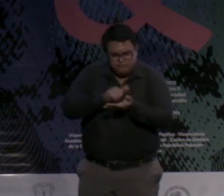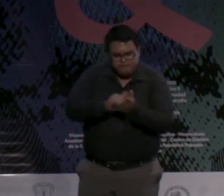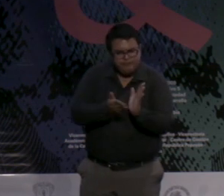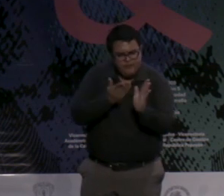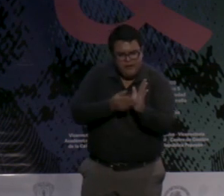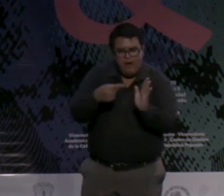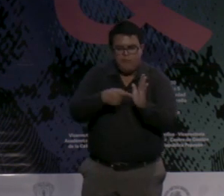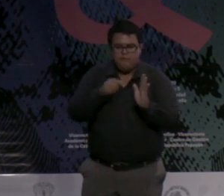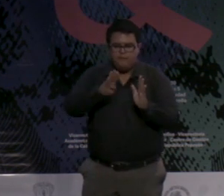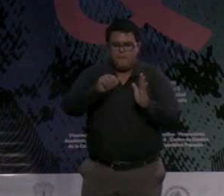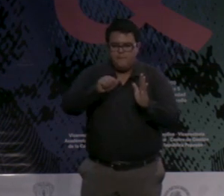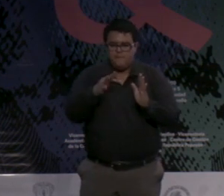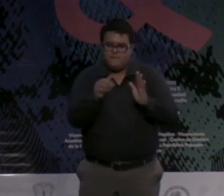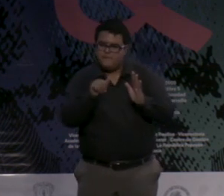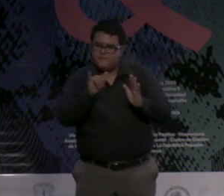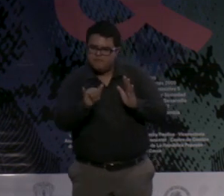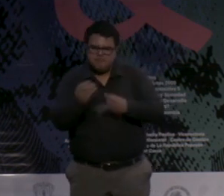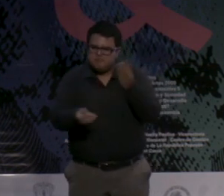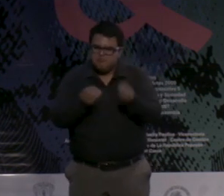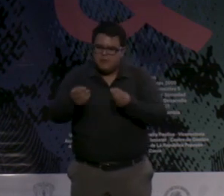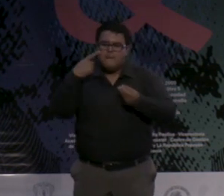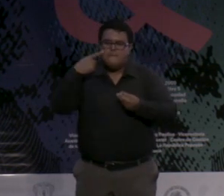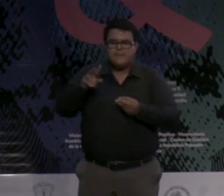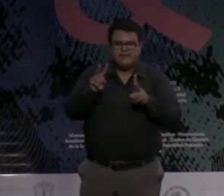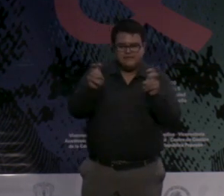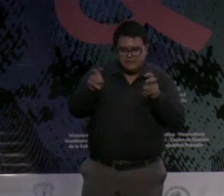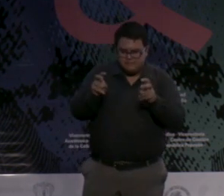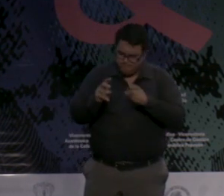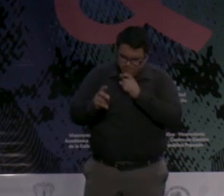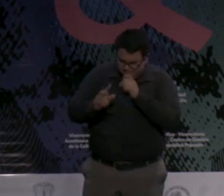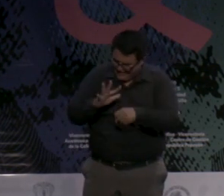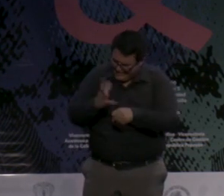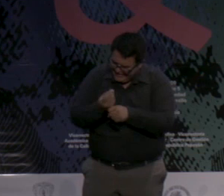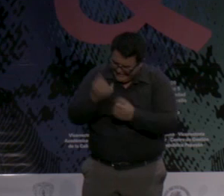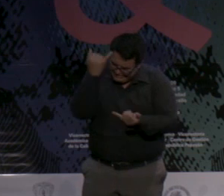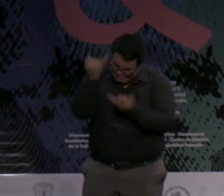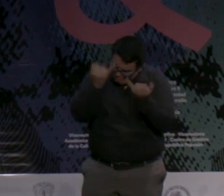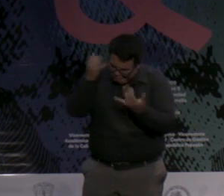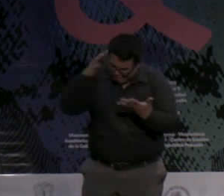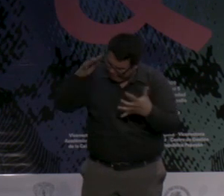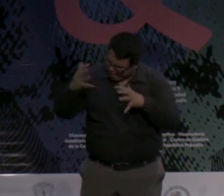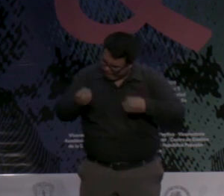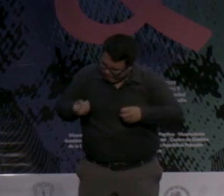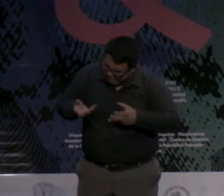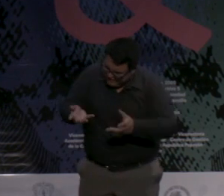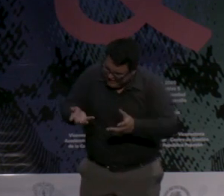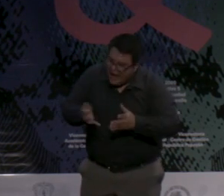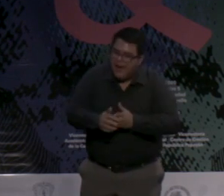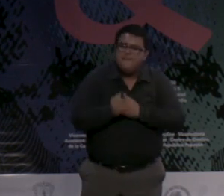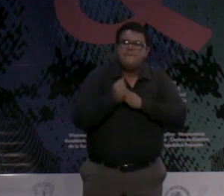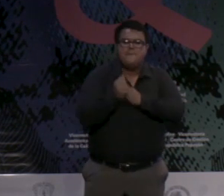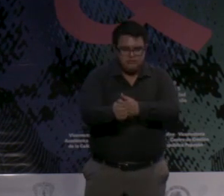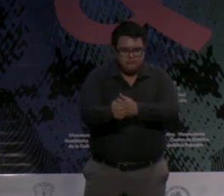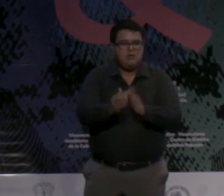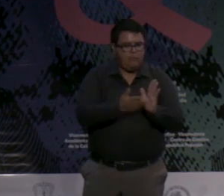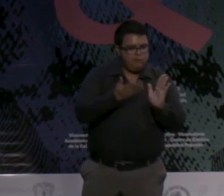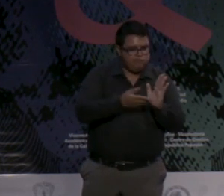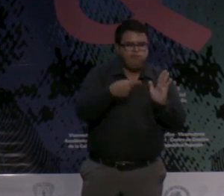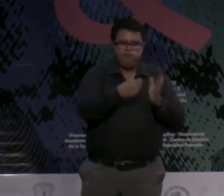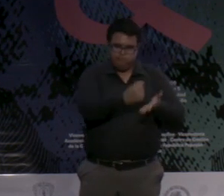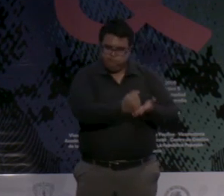que yo encuentro una metodología de la creación artística para enfrentar problemas de los que nos angustian en la